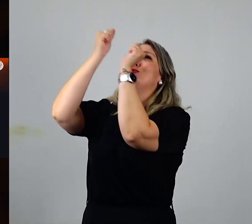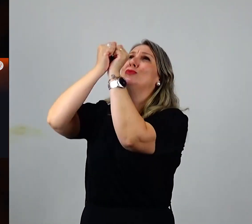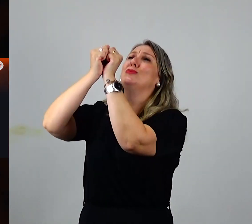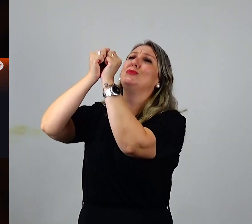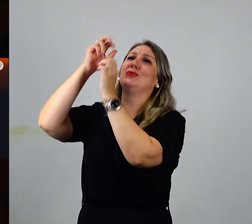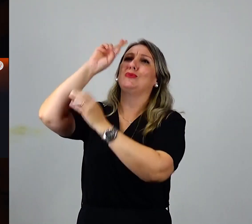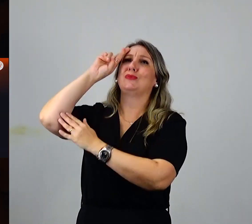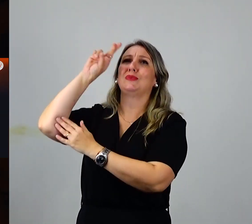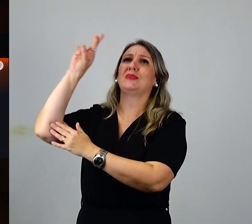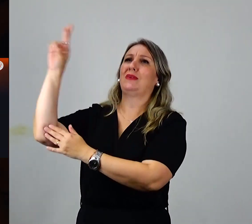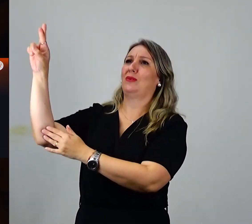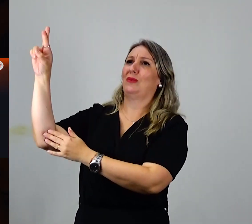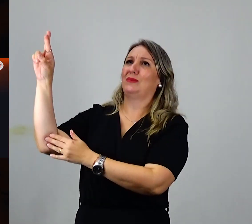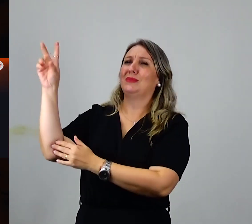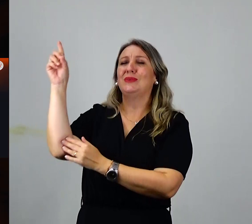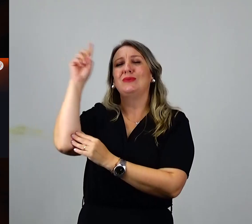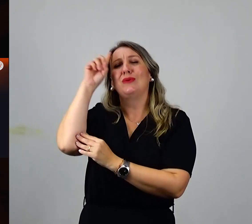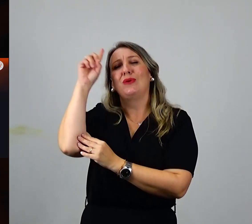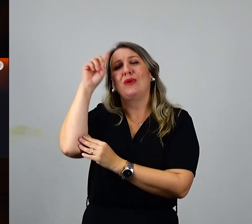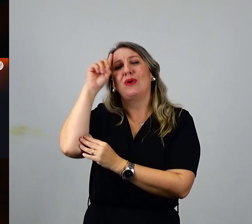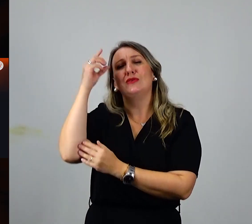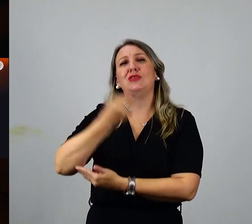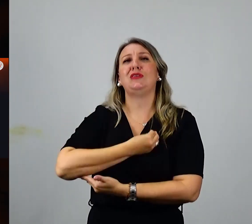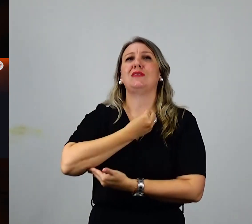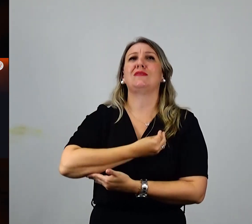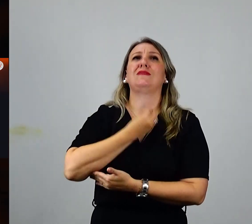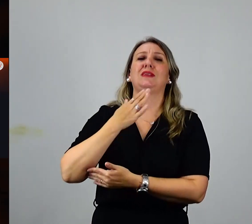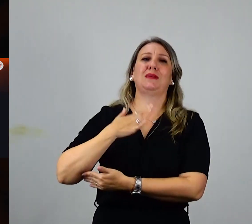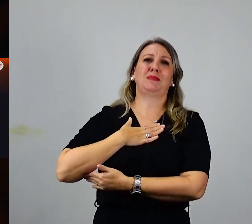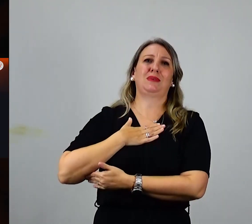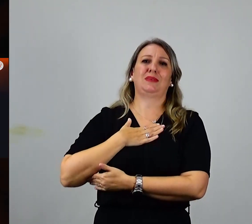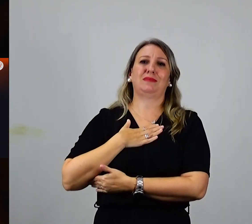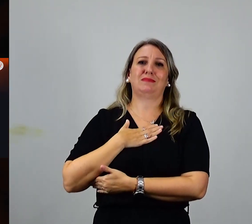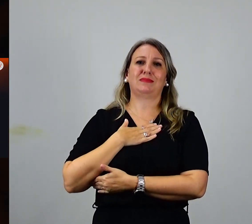quê? Para contemplar a beleza do Senhor e